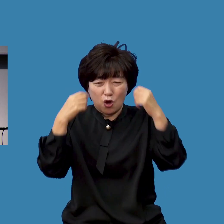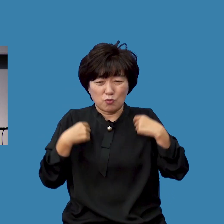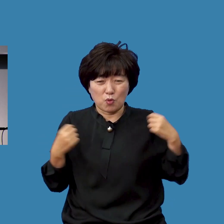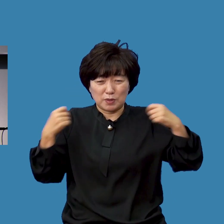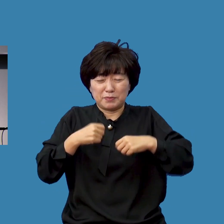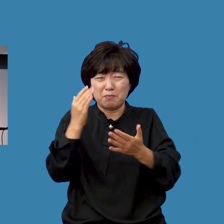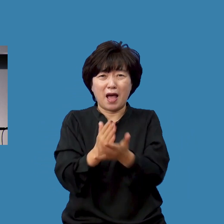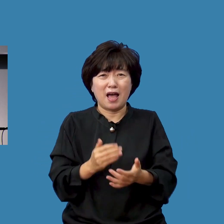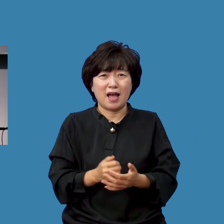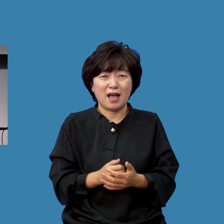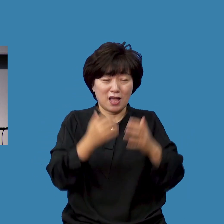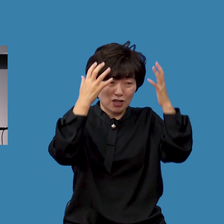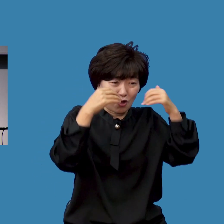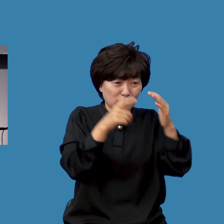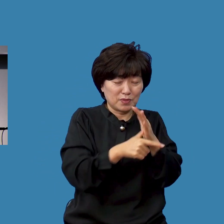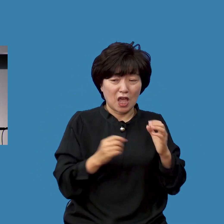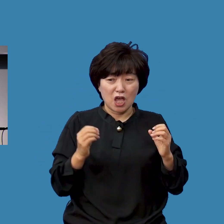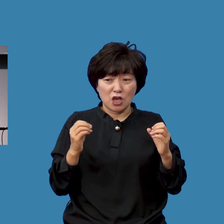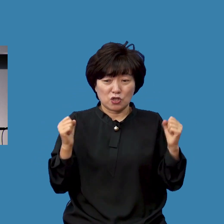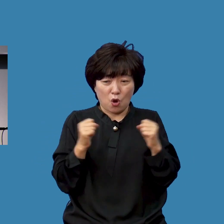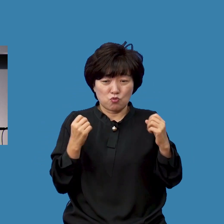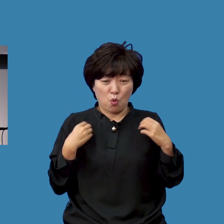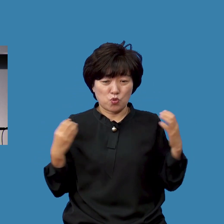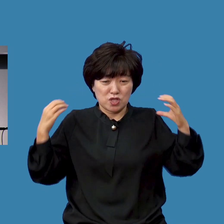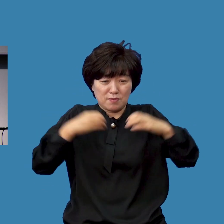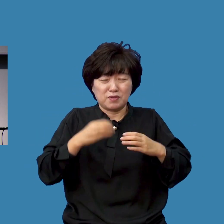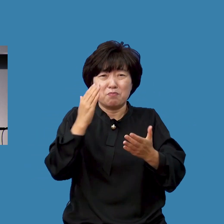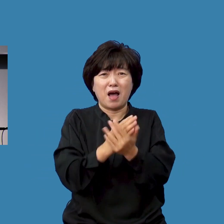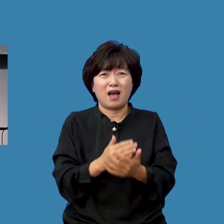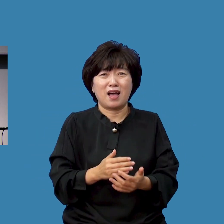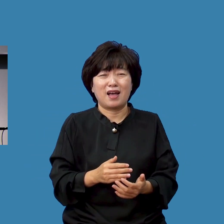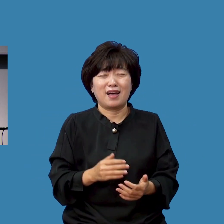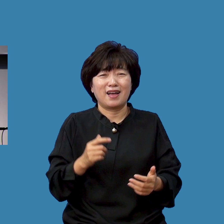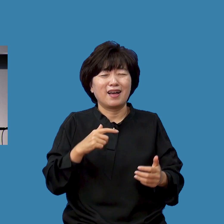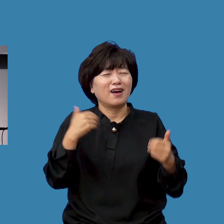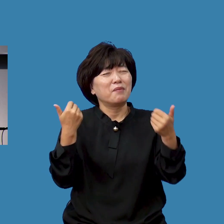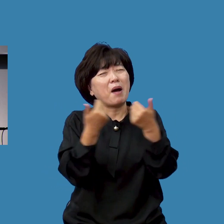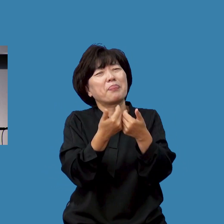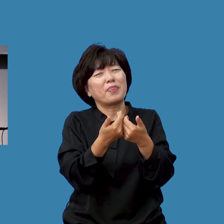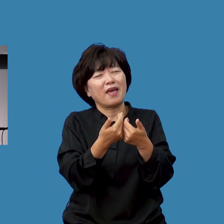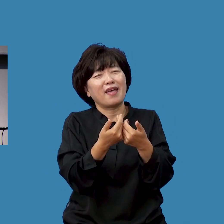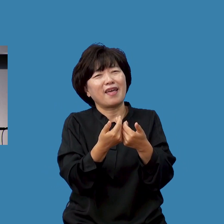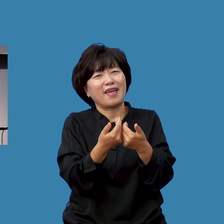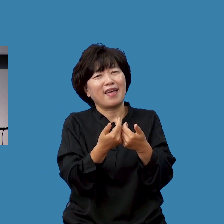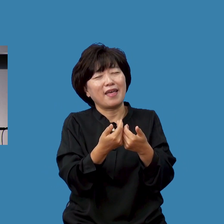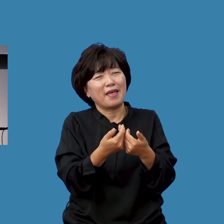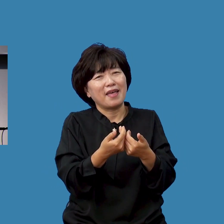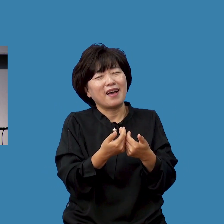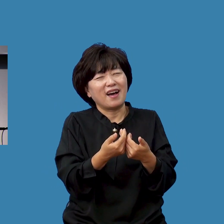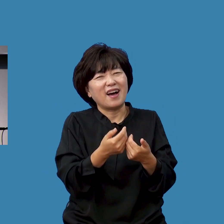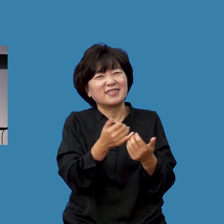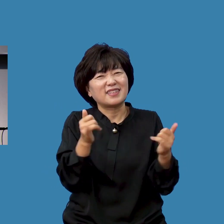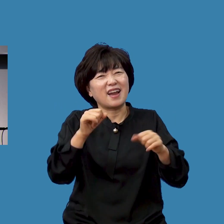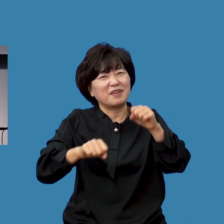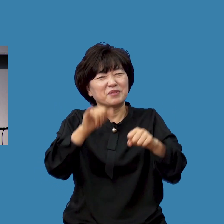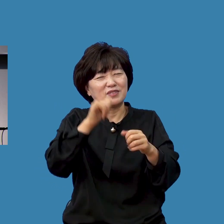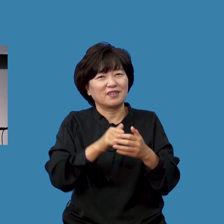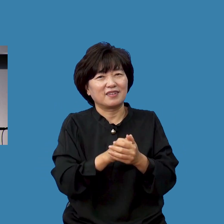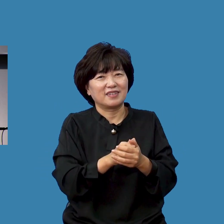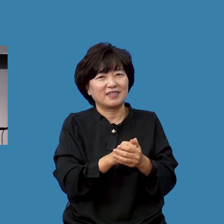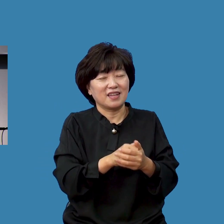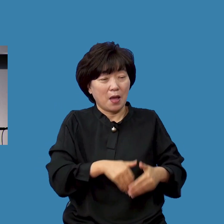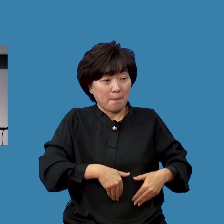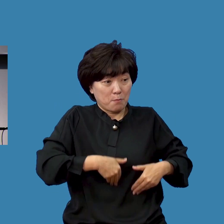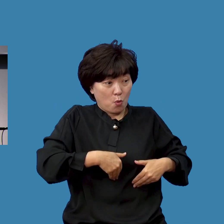겨울에 여름옷 입고 다니거나 여름에 겨울옷 입고 다니는 이런 사람 되지 마세요. 근데 왜냐하면 꼭 반대로 하는 사람이 있어.